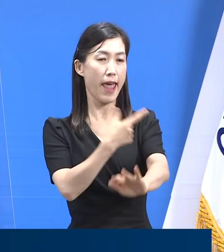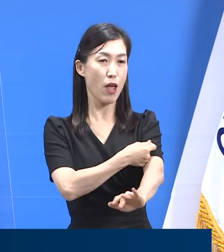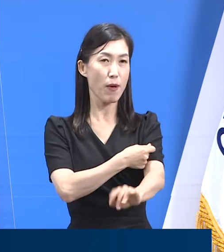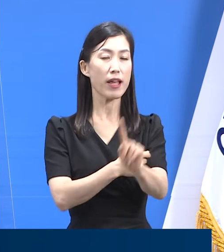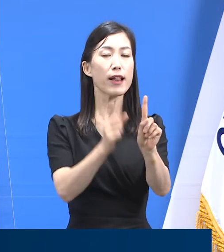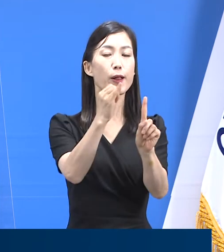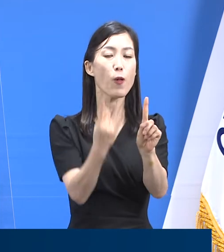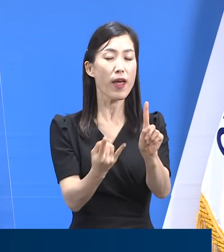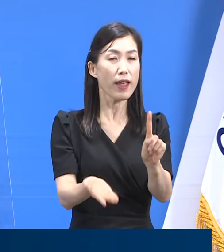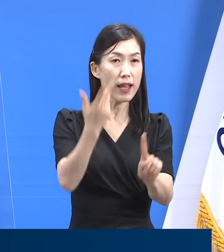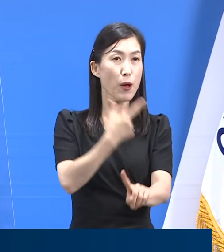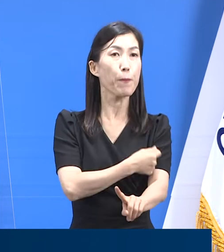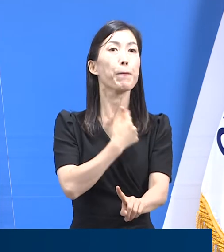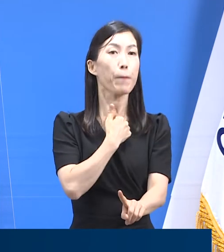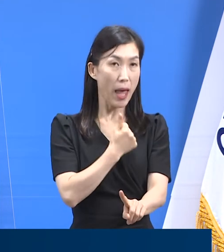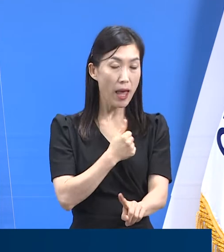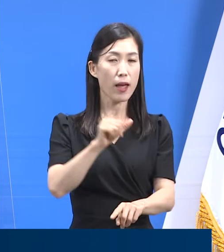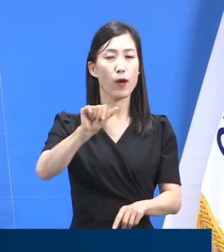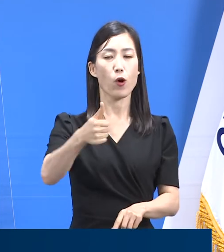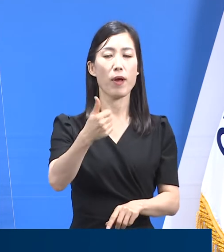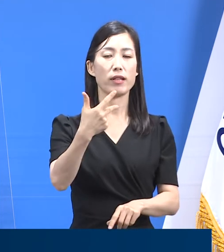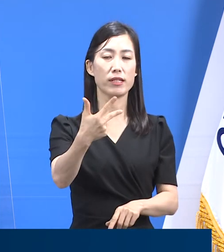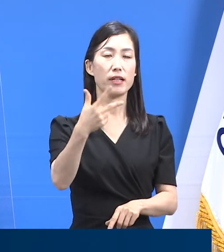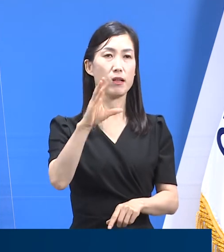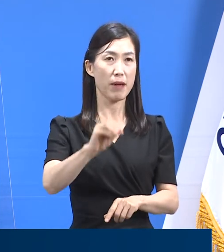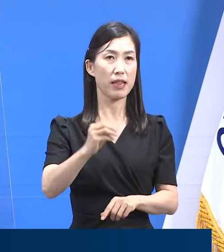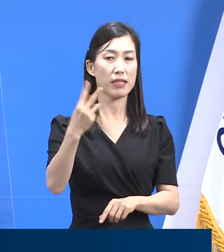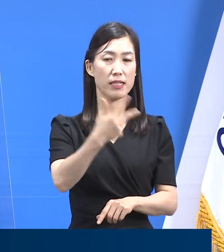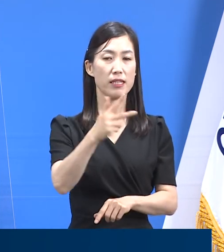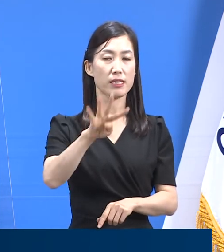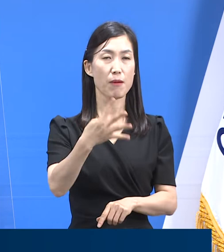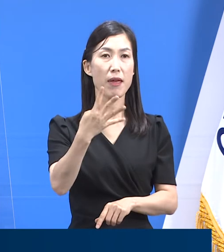예방접종을 1회 이상 받은 사람은 총 507만